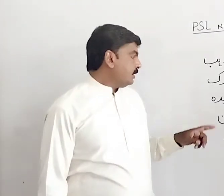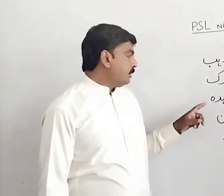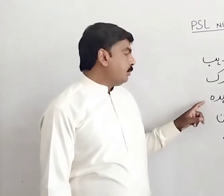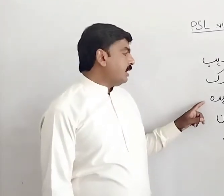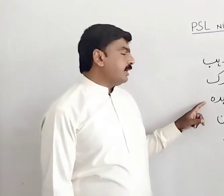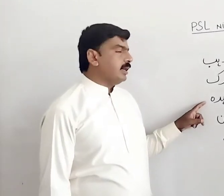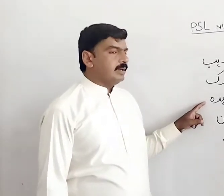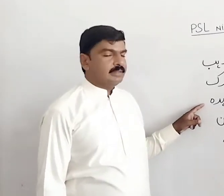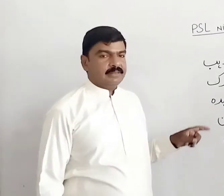معاہدہ،